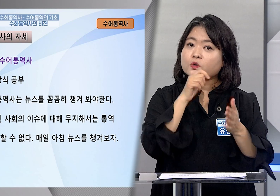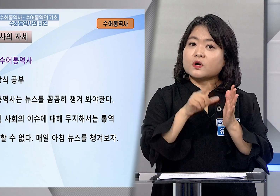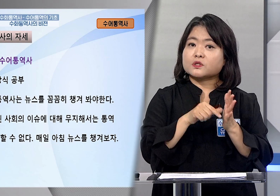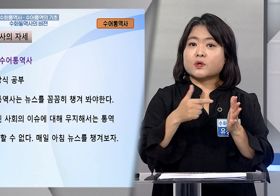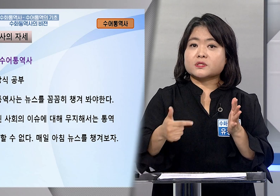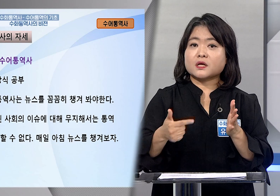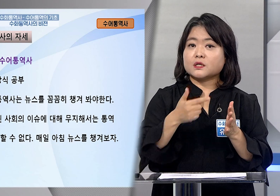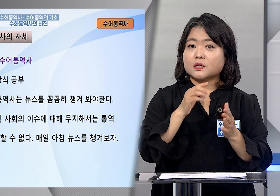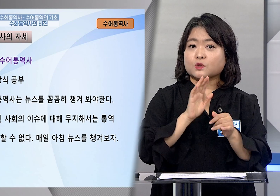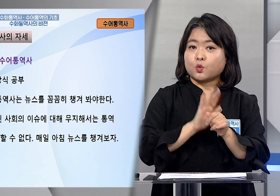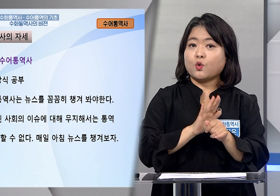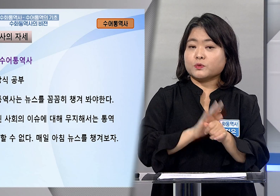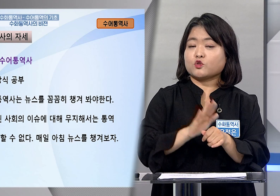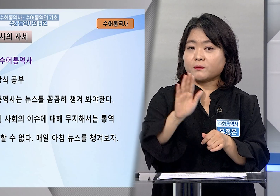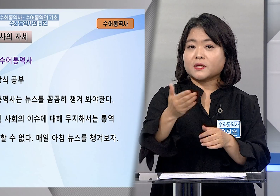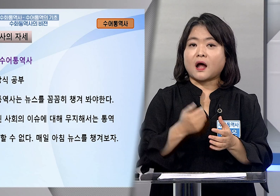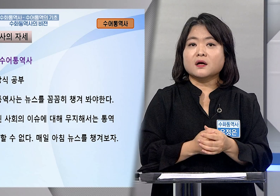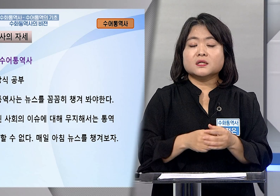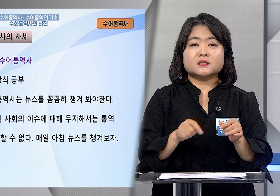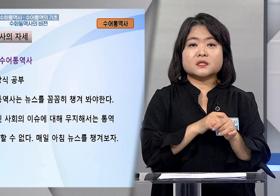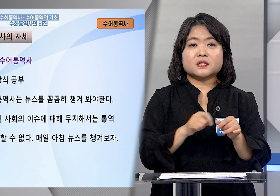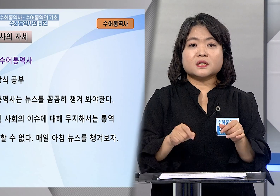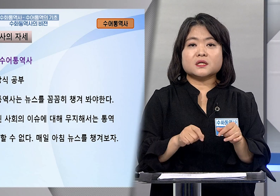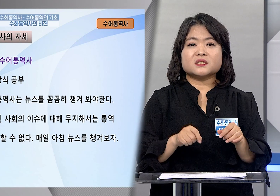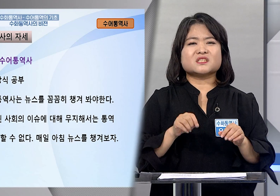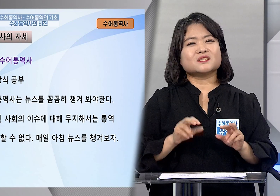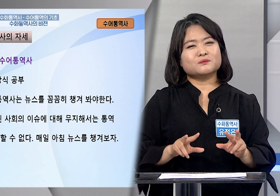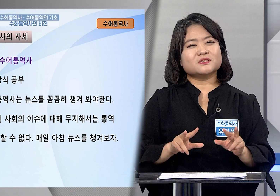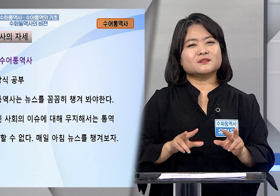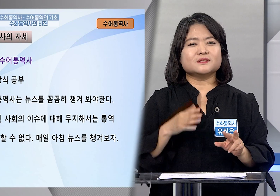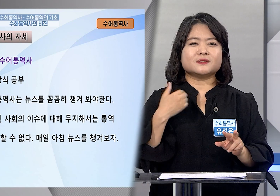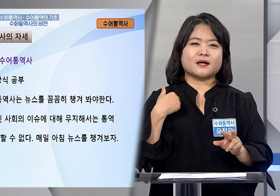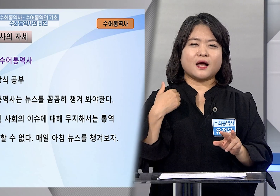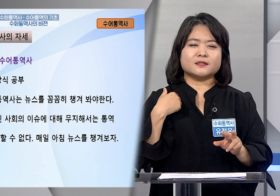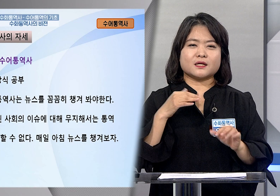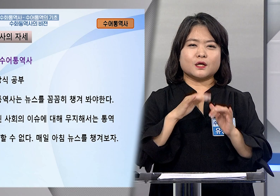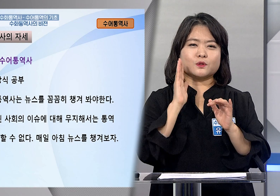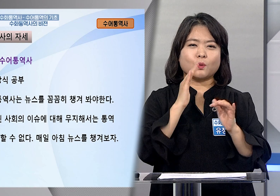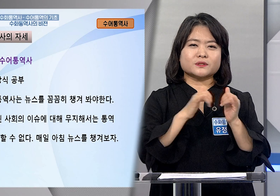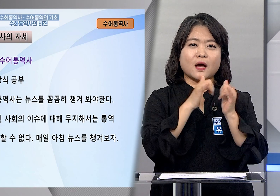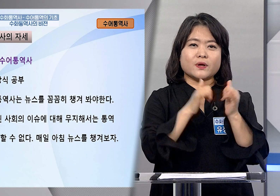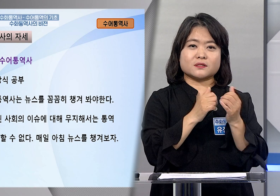때 굉장히 도움이 됩니다. 특히 지금은 제가 이제 농사회에서